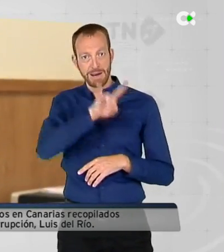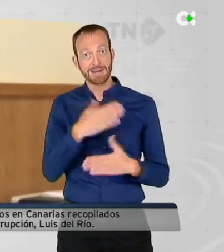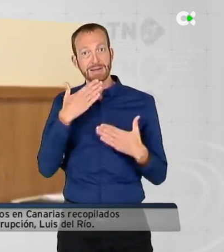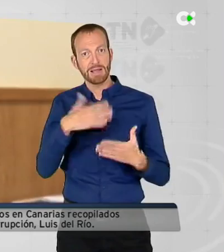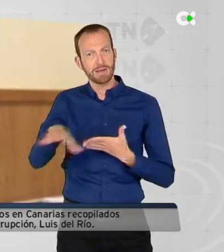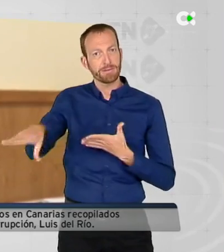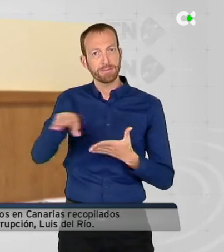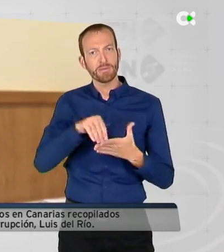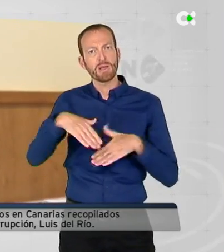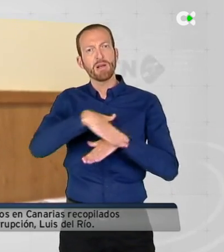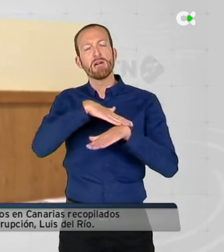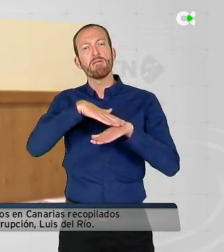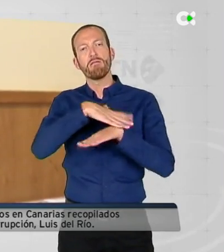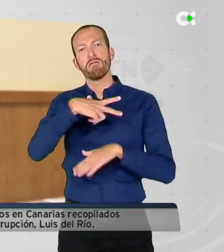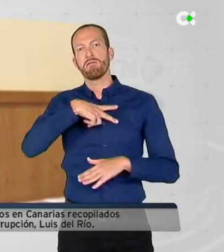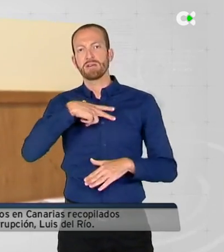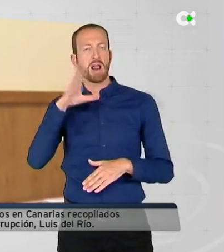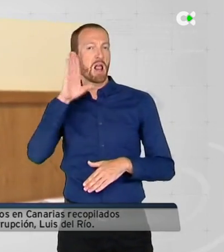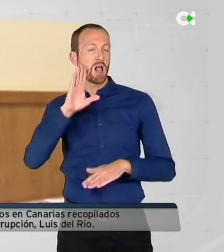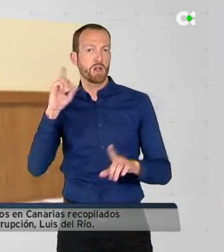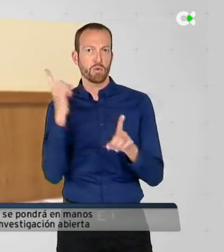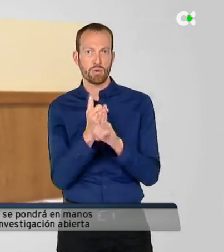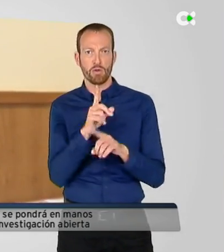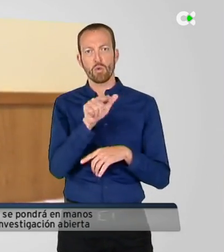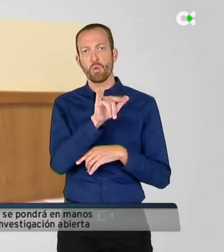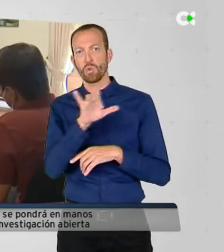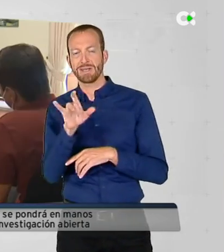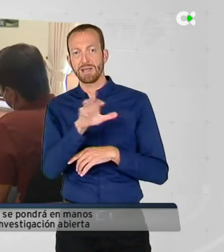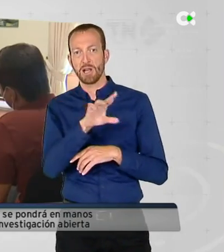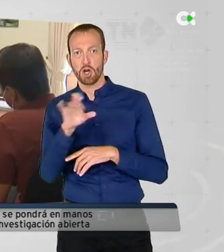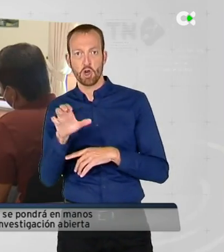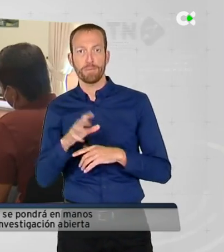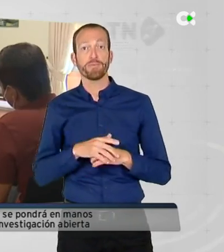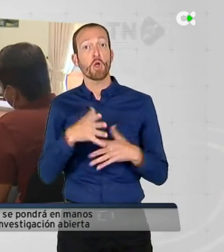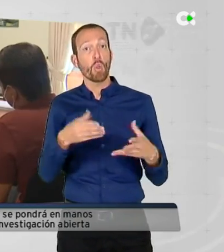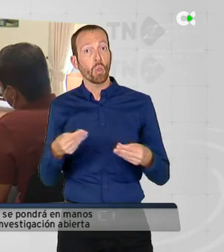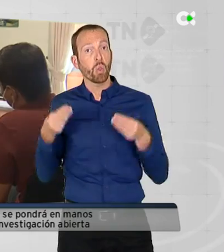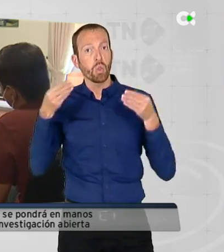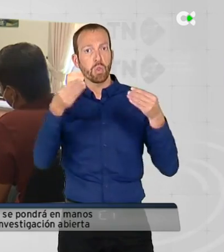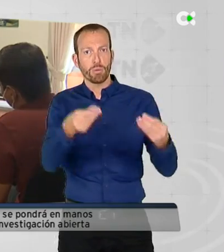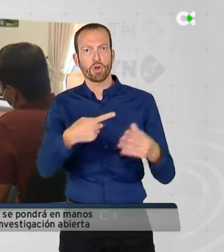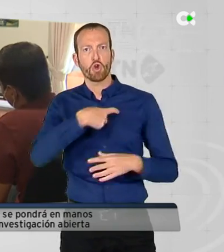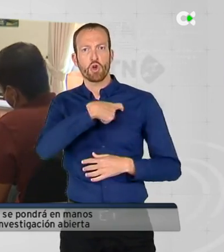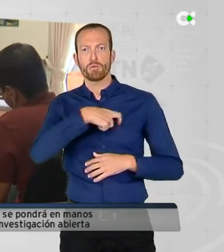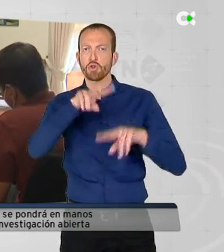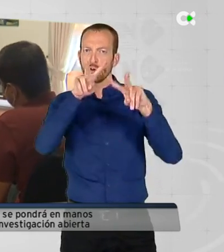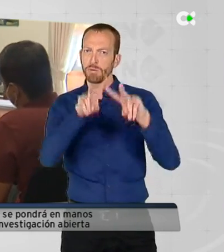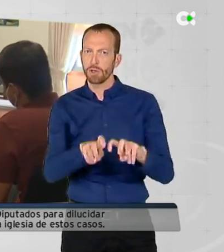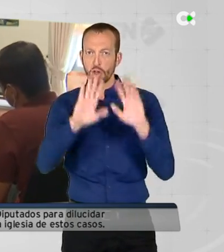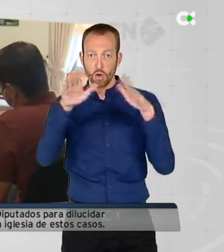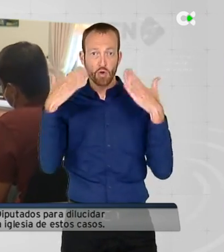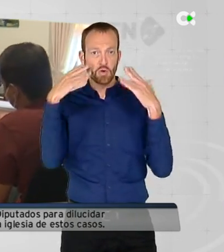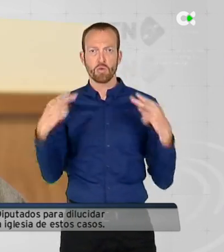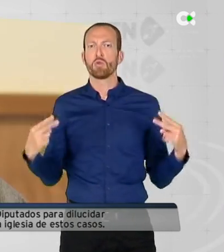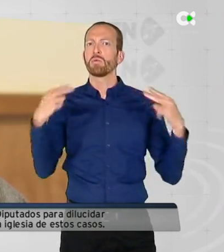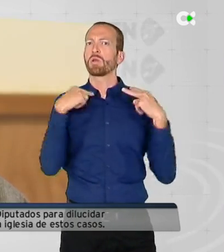recopilados por el fiscal anticorrupción Luis del Río. Esta documentación se pondrá en manos de la Comisión de Investigación abierta en